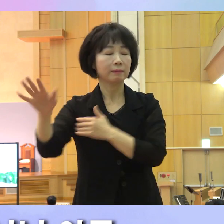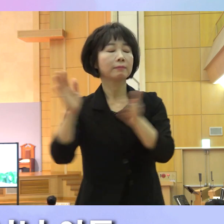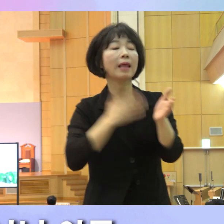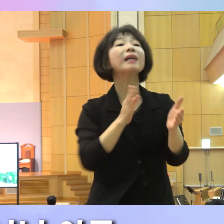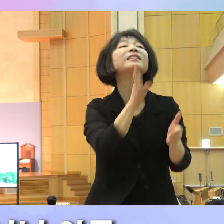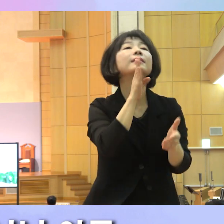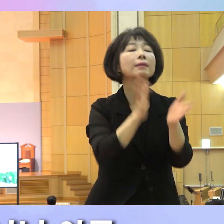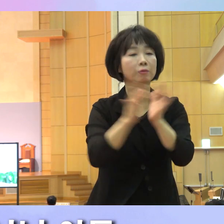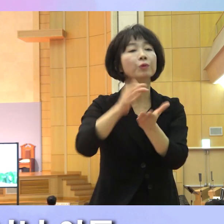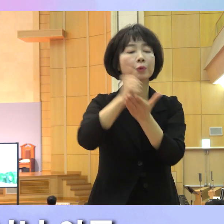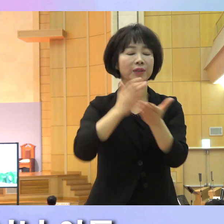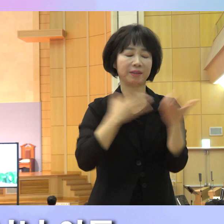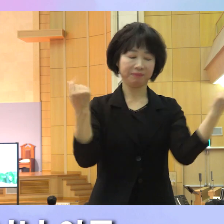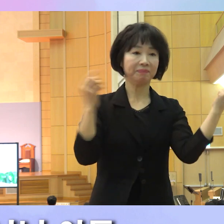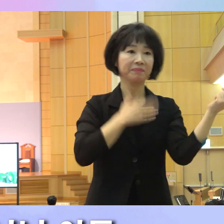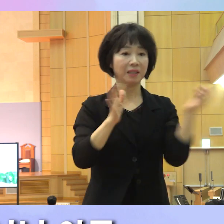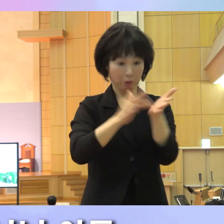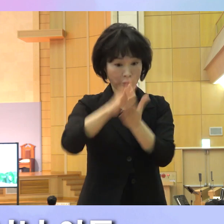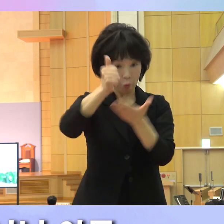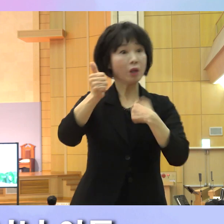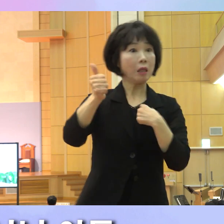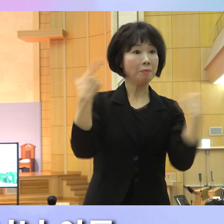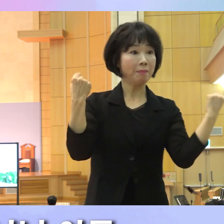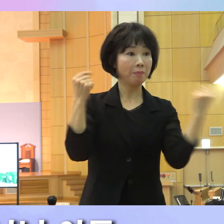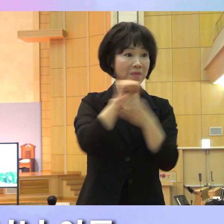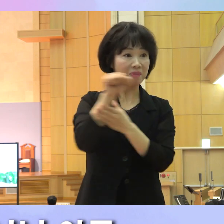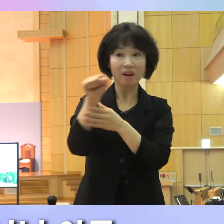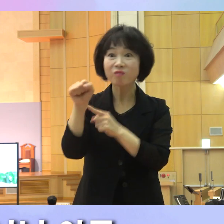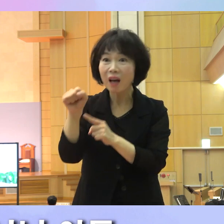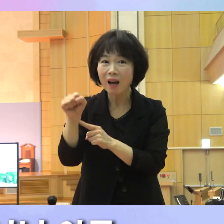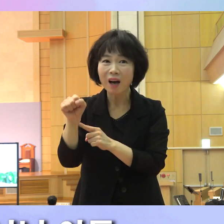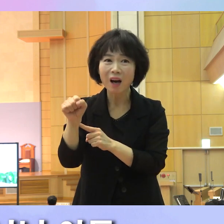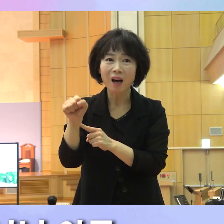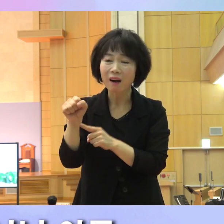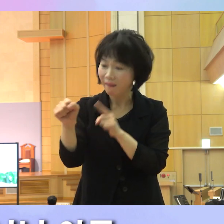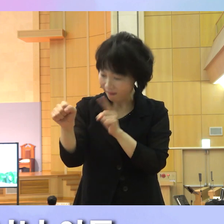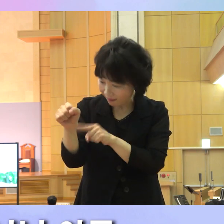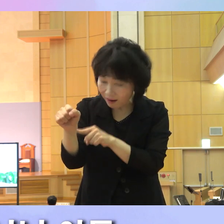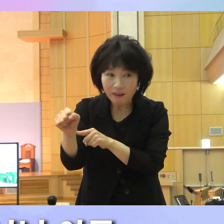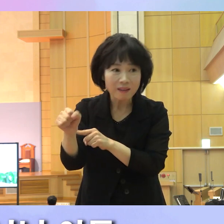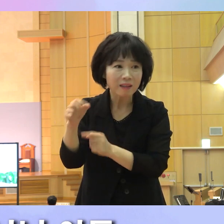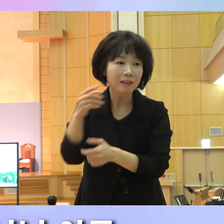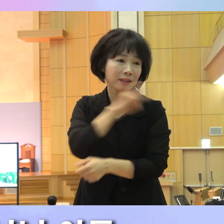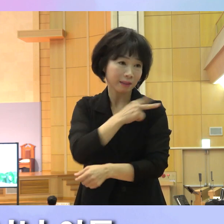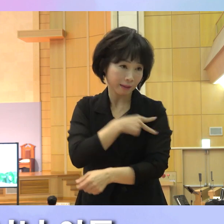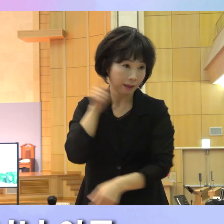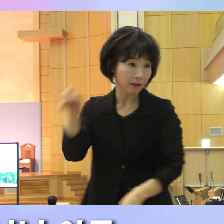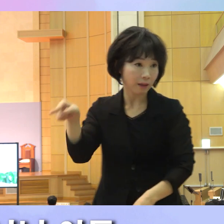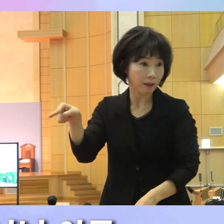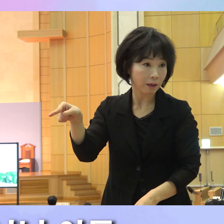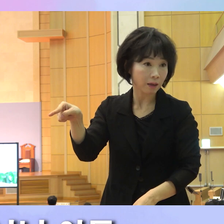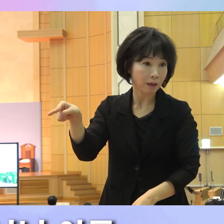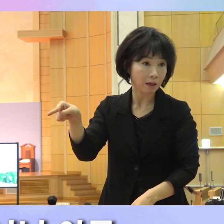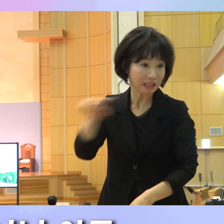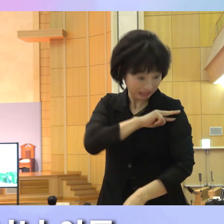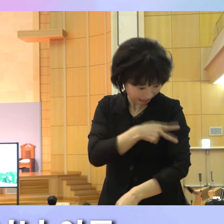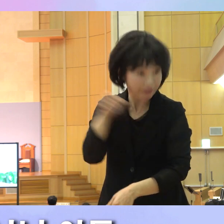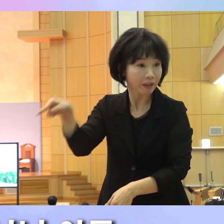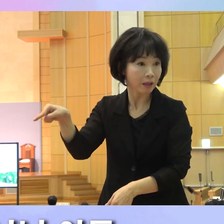십자가 죽었다고 하는 건 그 죄로 죽은 거야 하고 부인해버리는 거란 말이에요. 그러니까 이단이란 말은 뭐냐?